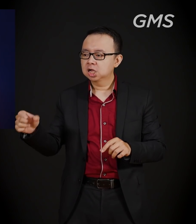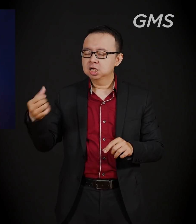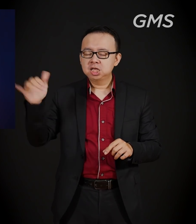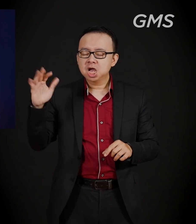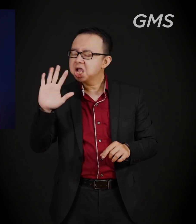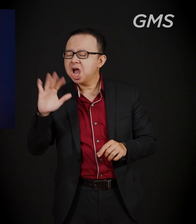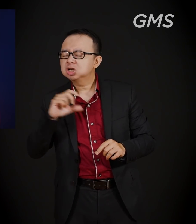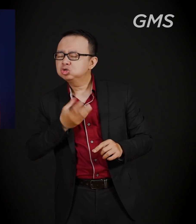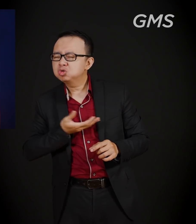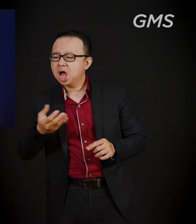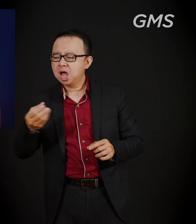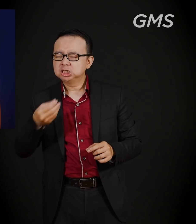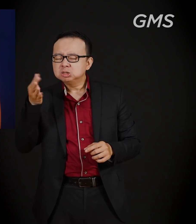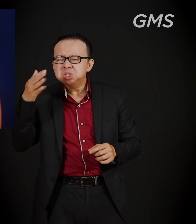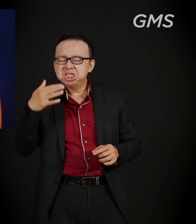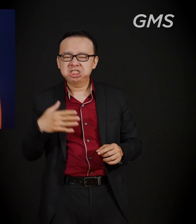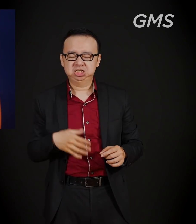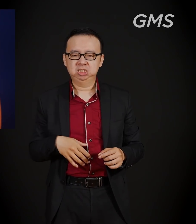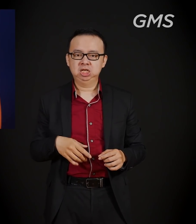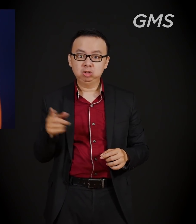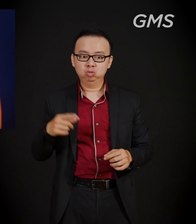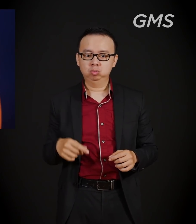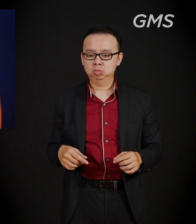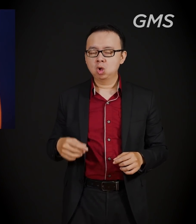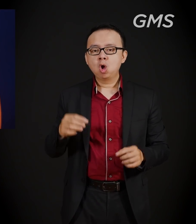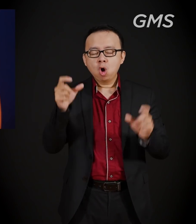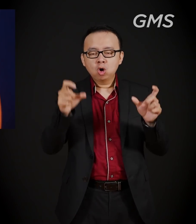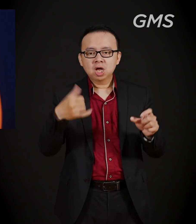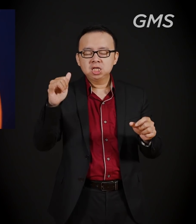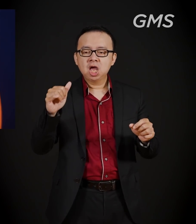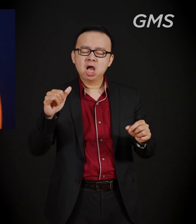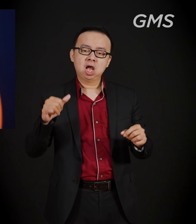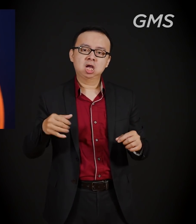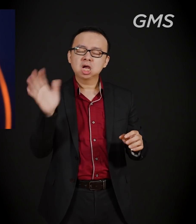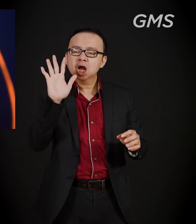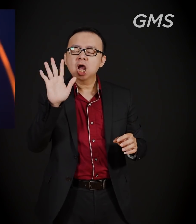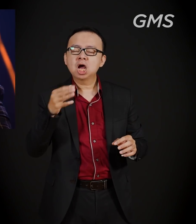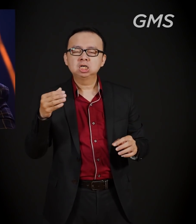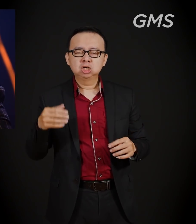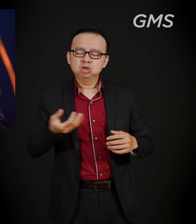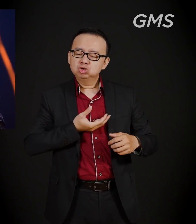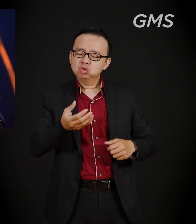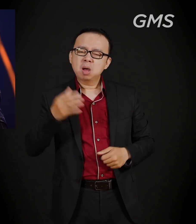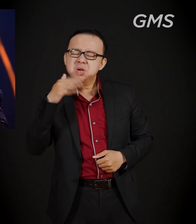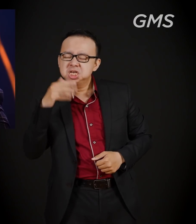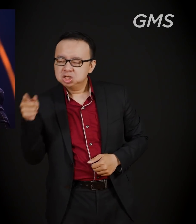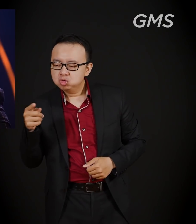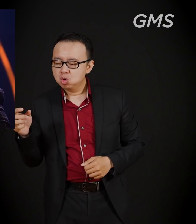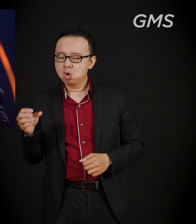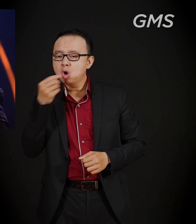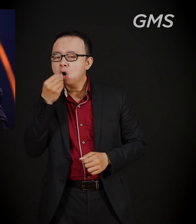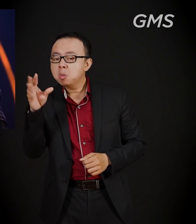loh. Saya coba makan, itu perih loh. Inilah, itulah. Nanti itu usus buntu loh, iya kan? Tapi saudaraku yang kasih dalam